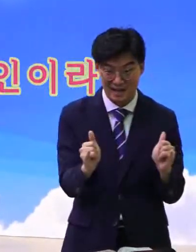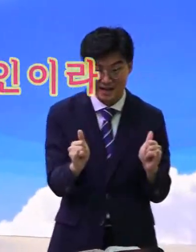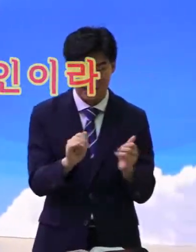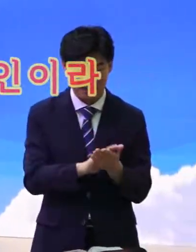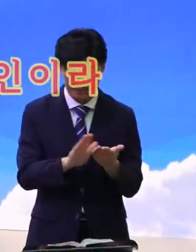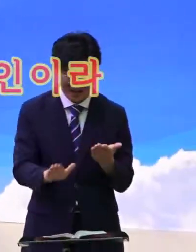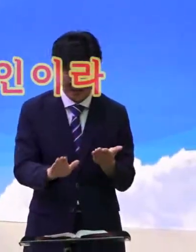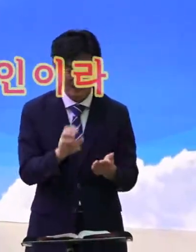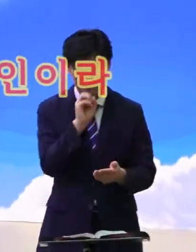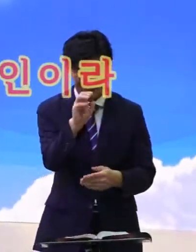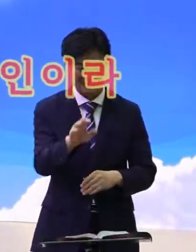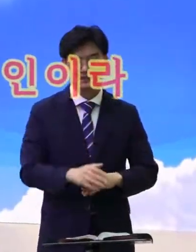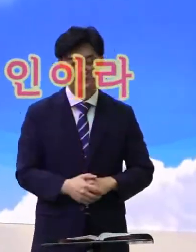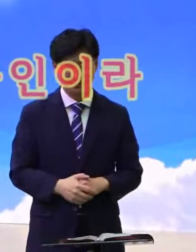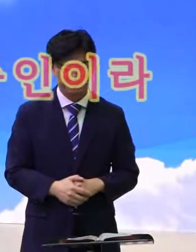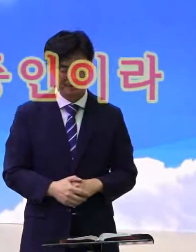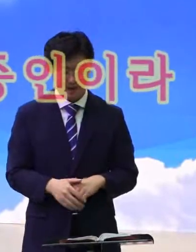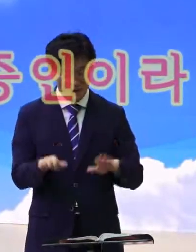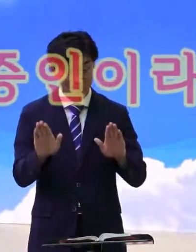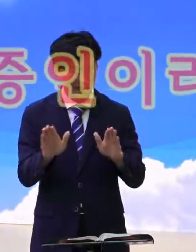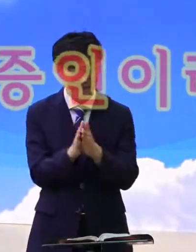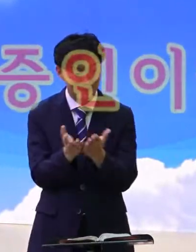오늘 본문에 보면 베드로와 요한이